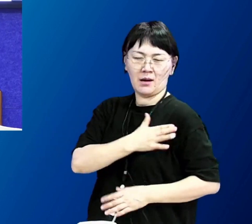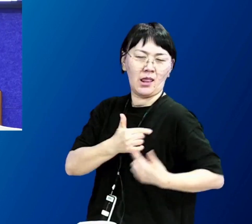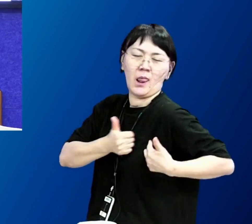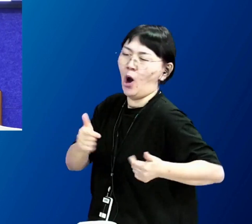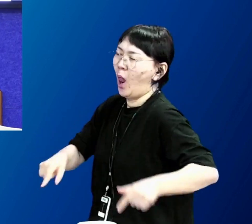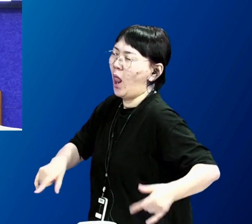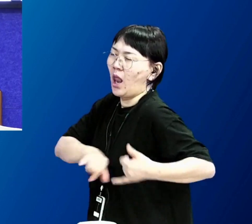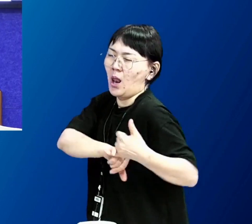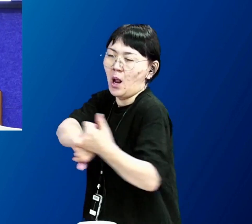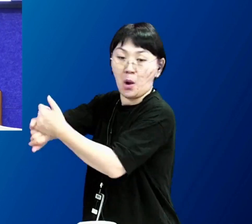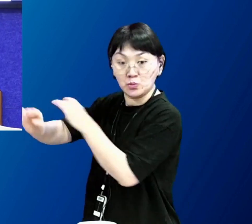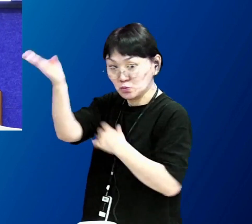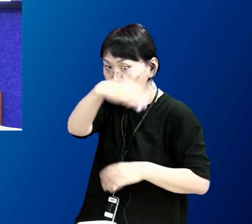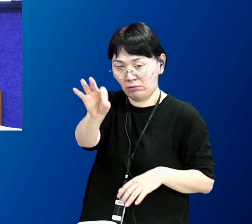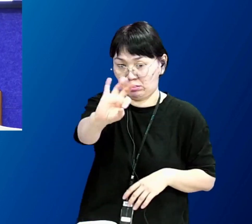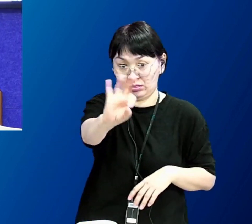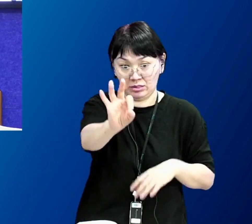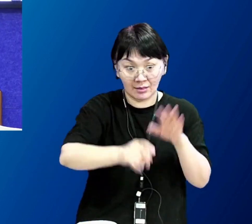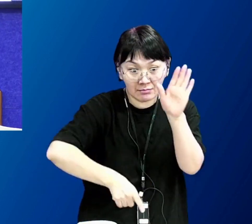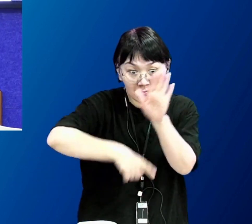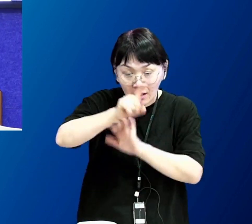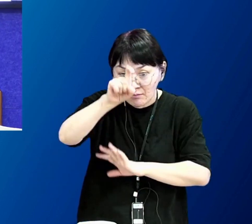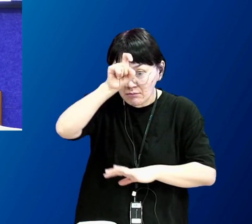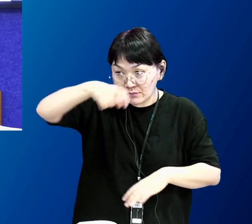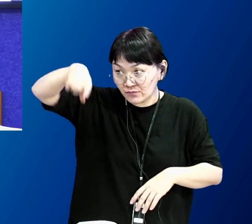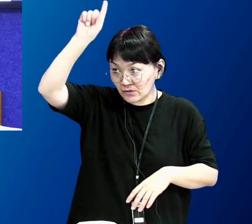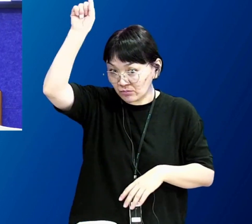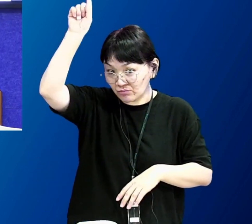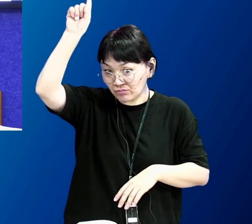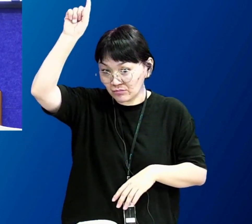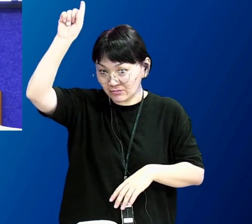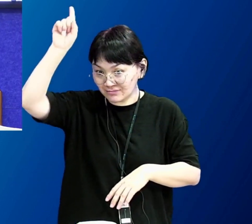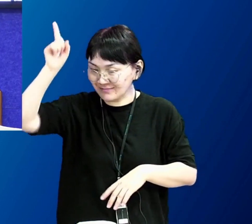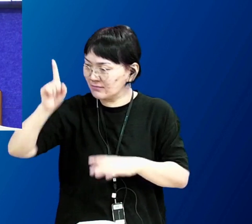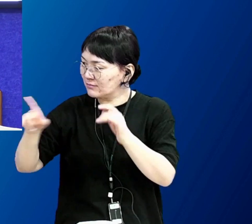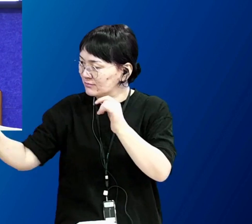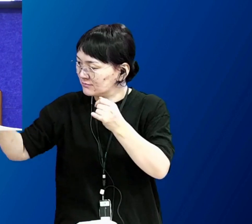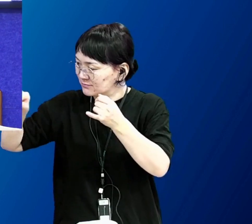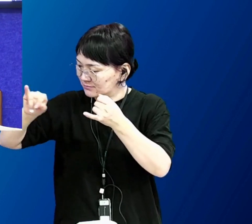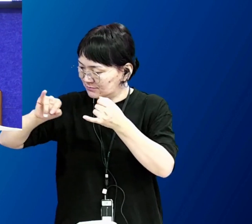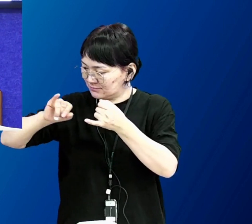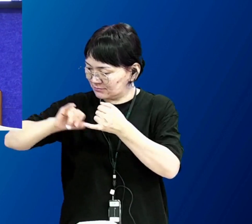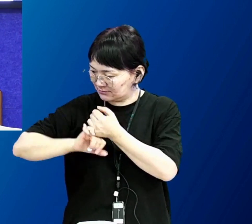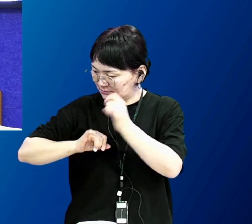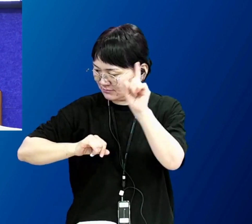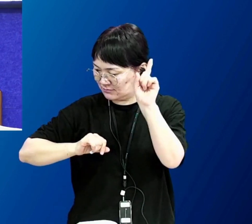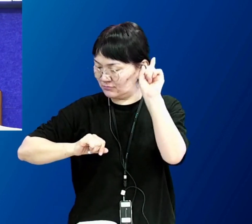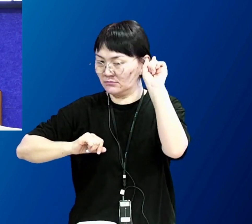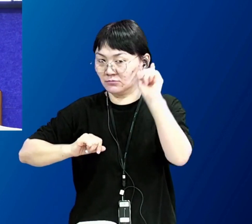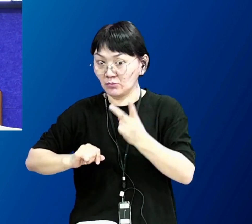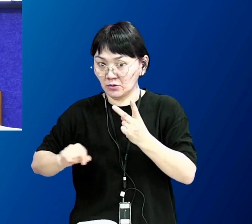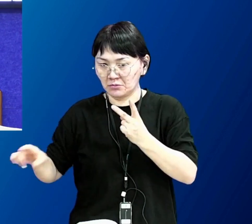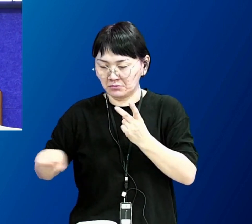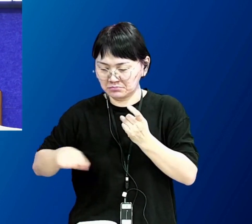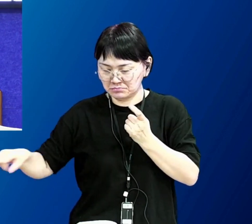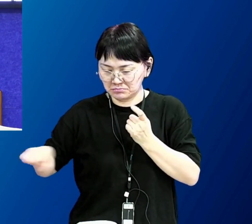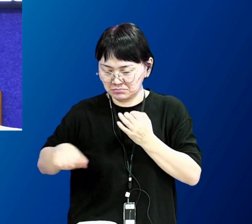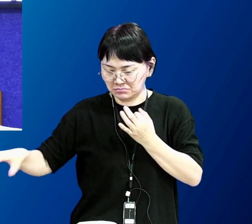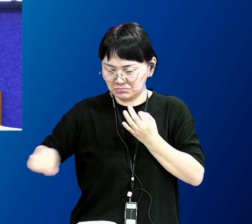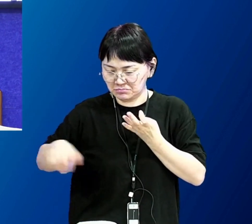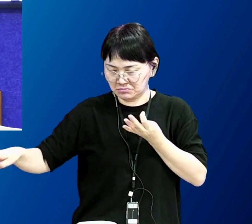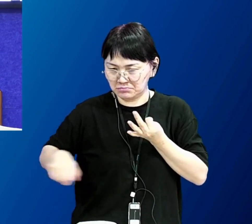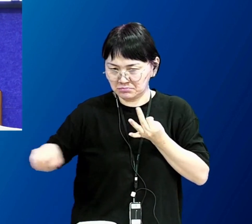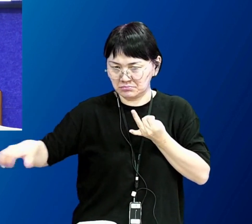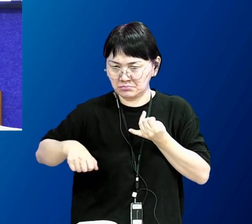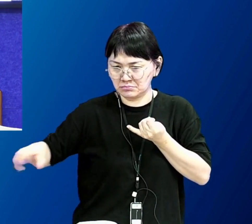Эхлээд фараоны охин. Дараа нь хин гисэн бол фараоны охиныг аваад дараа нь нэг нэгээр